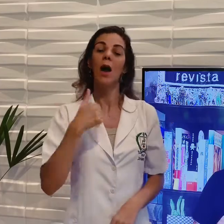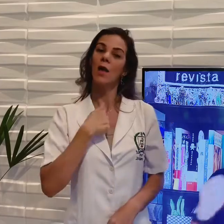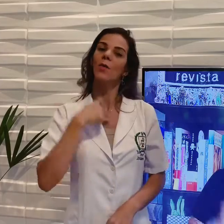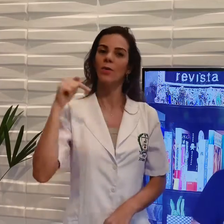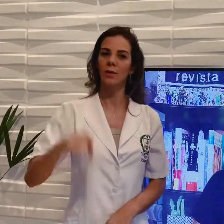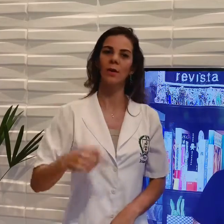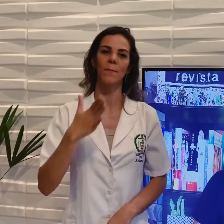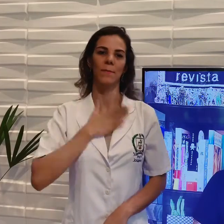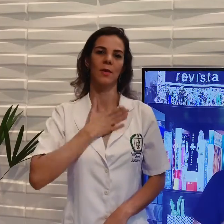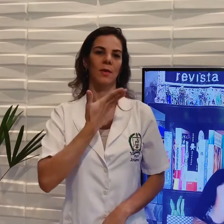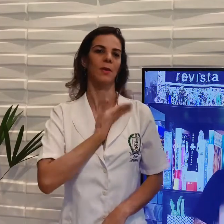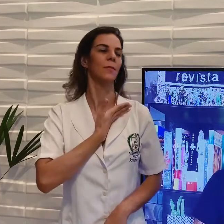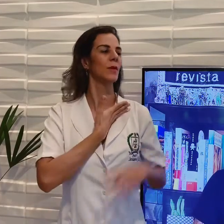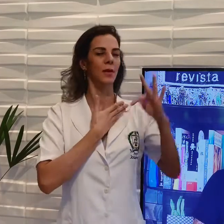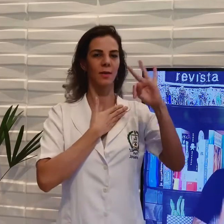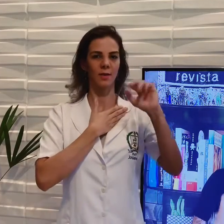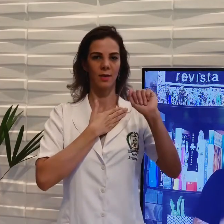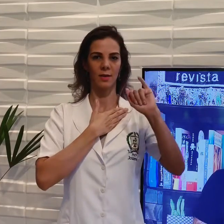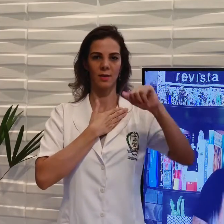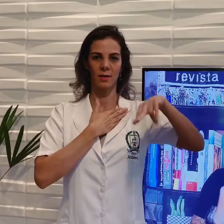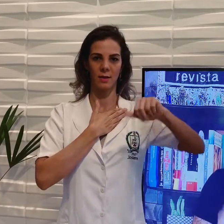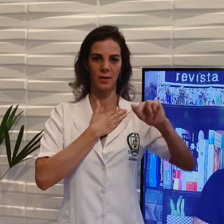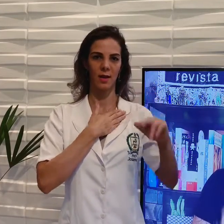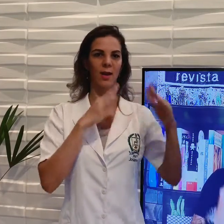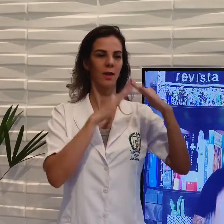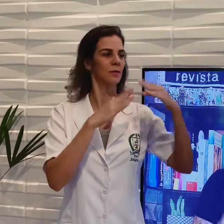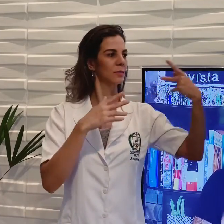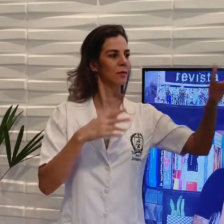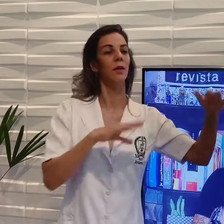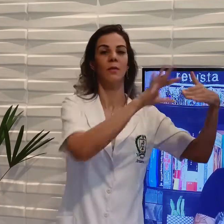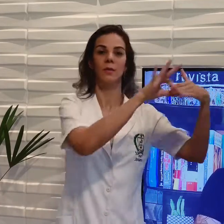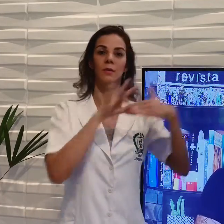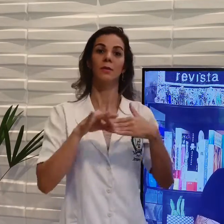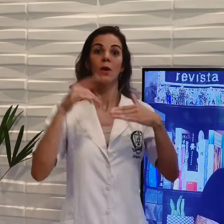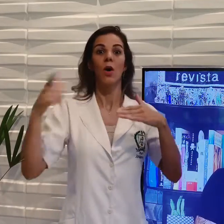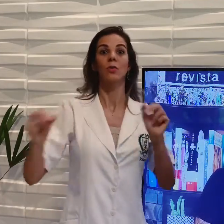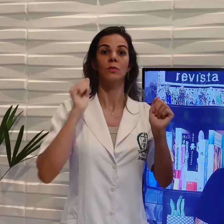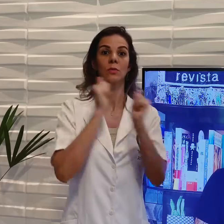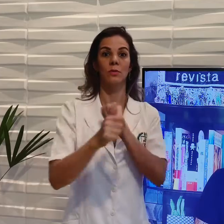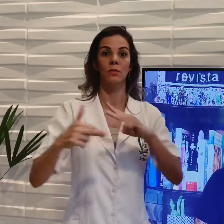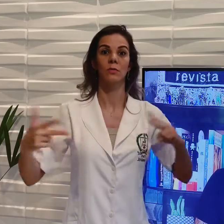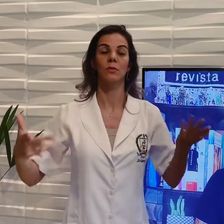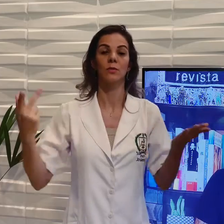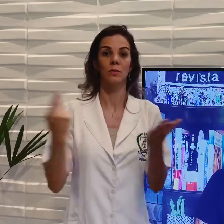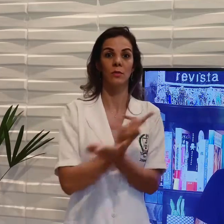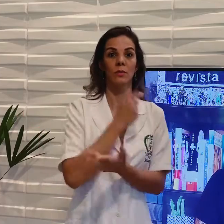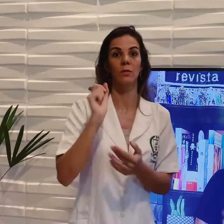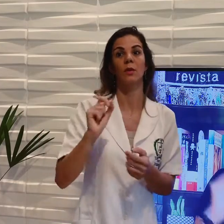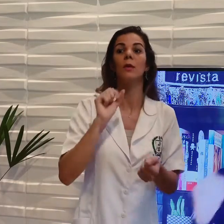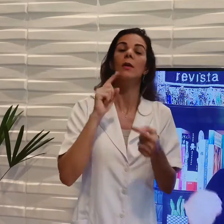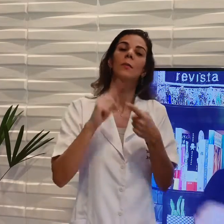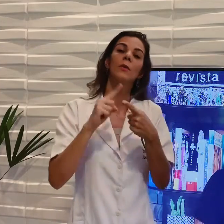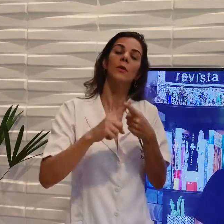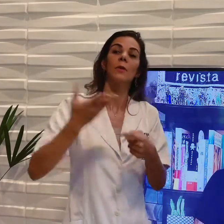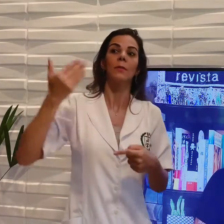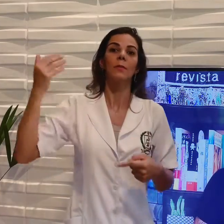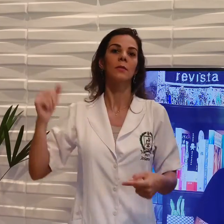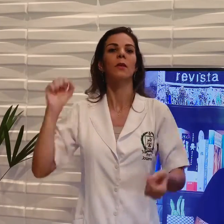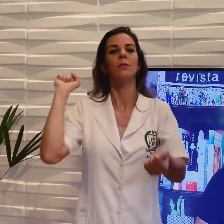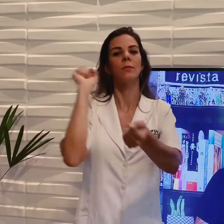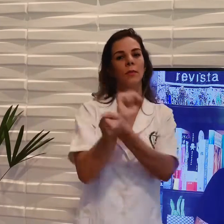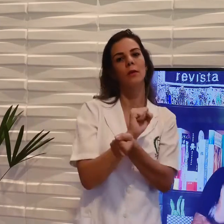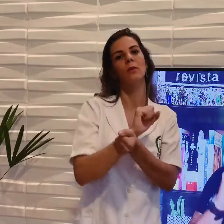casa dela e a gente vai fazer o quê? Trazer outros grandes eventos esportivos que foram suspensos, adiados